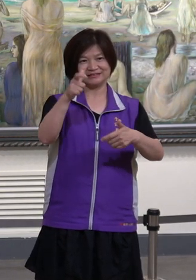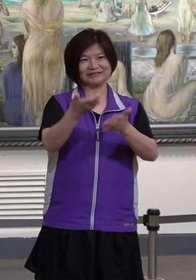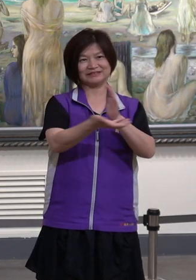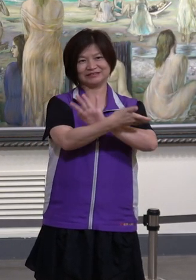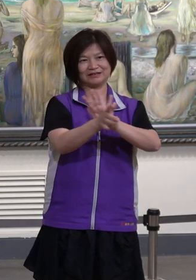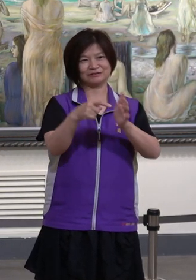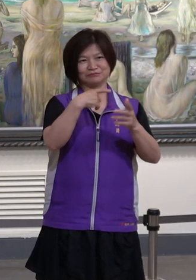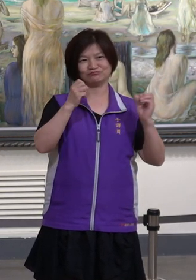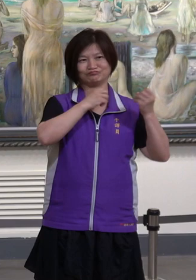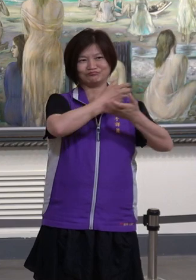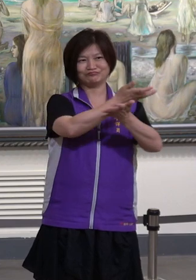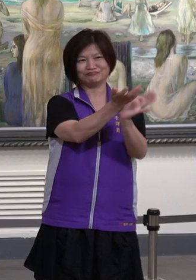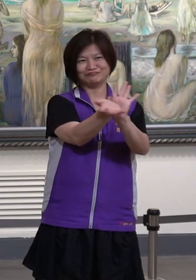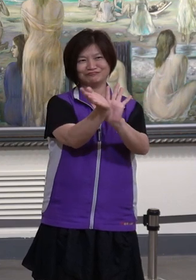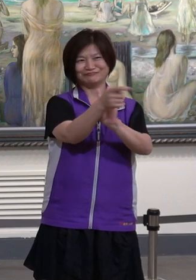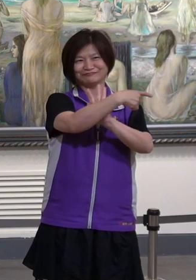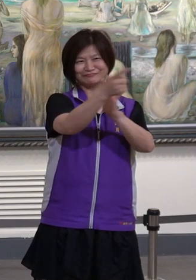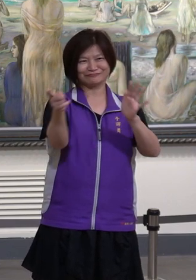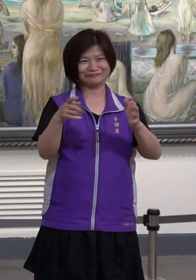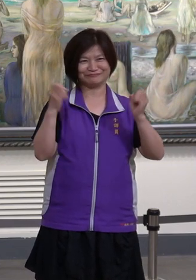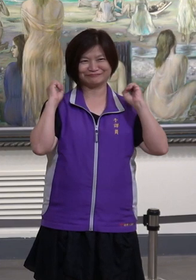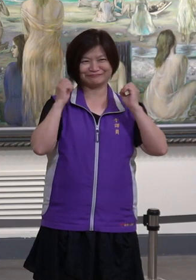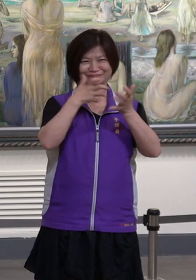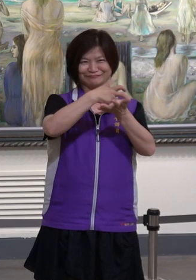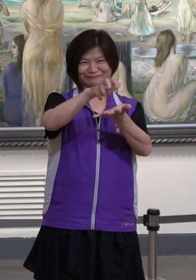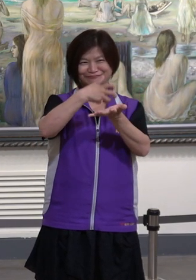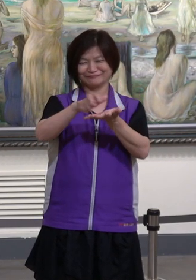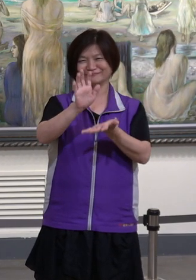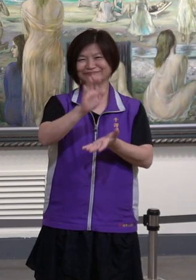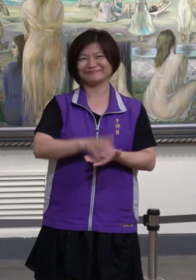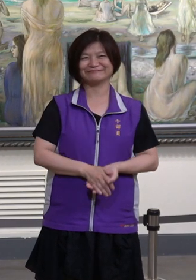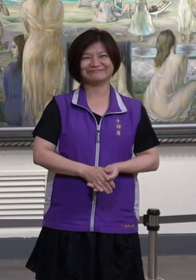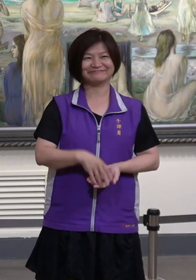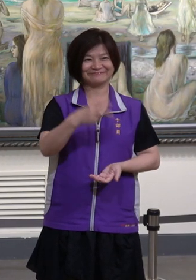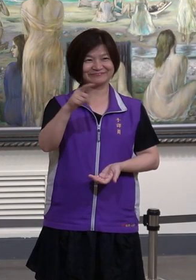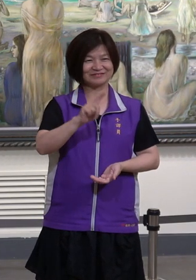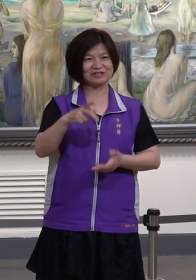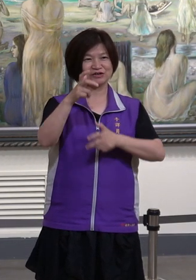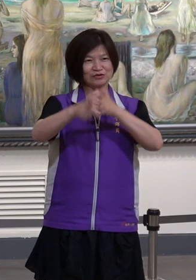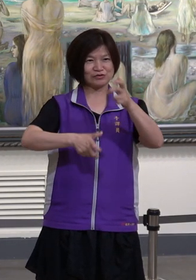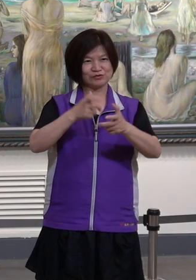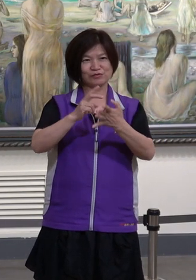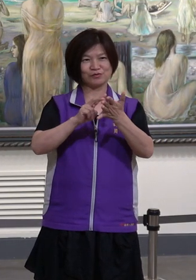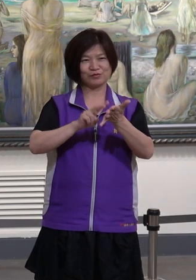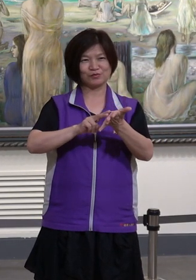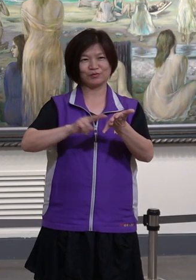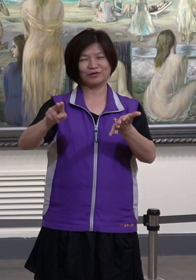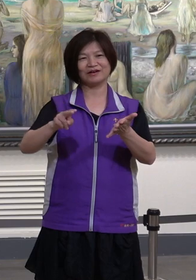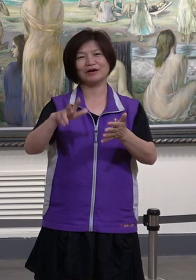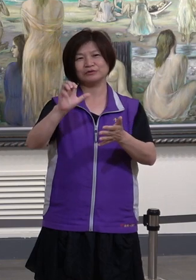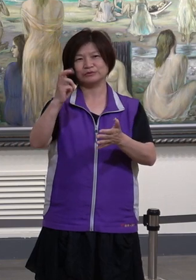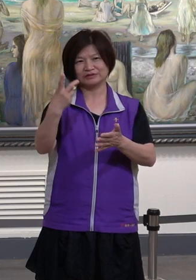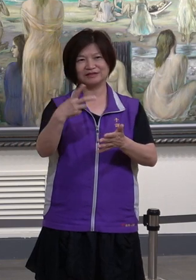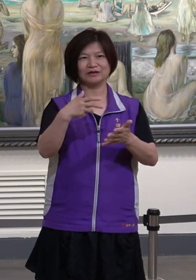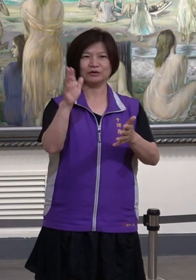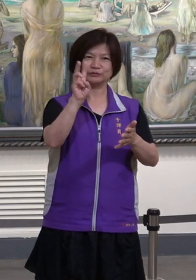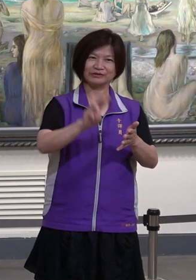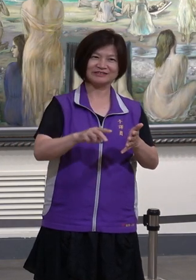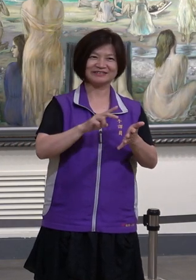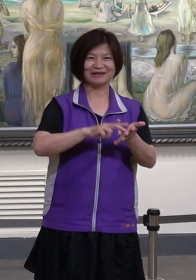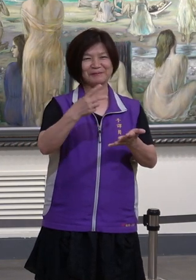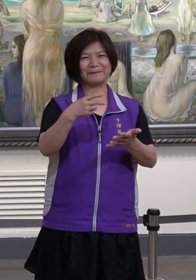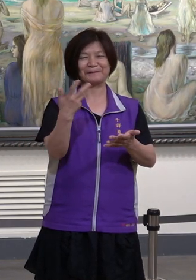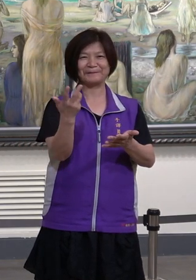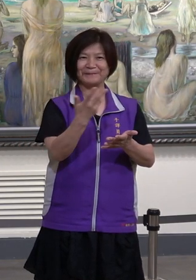次，是不是？啊，是啊，最多的一次。然后呢，油画有92件，水彩8件，雕塑